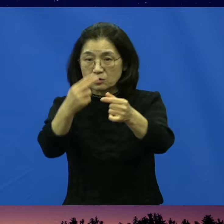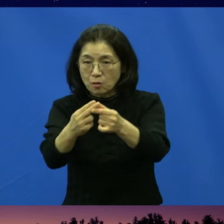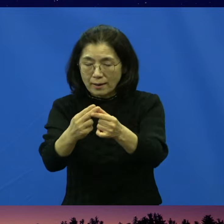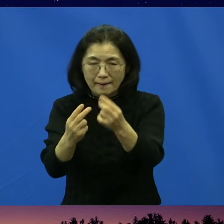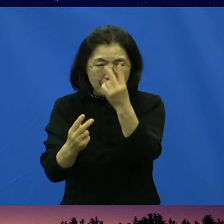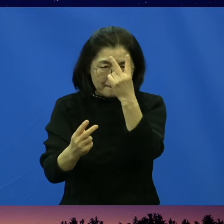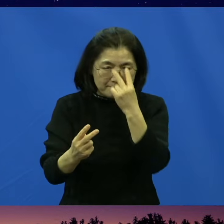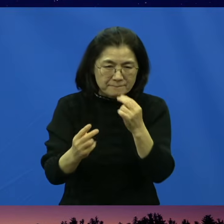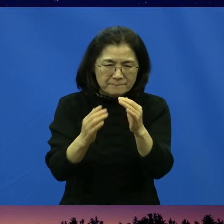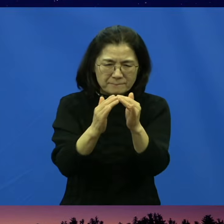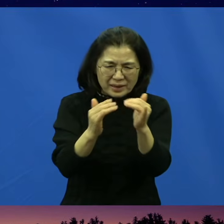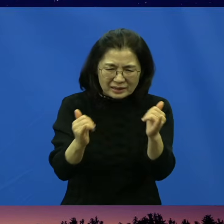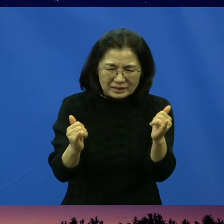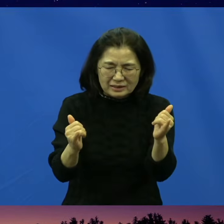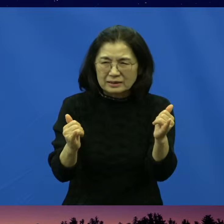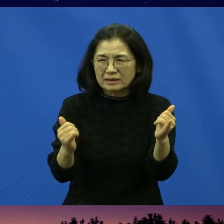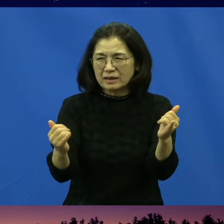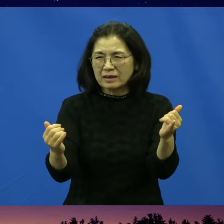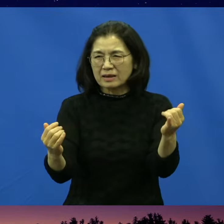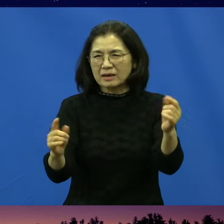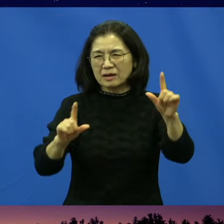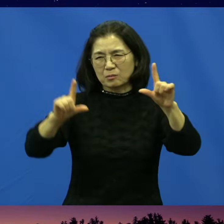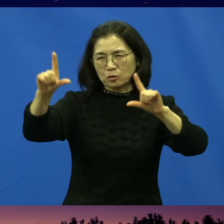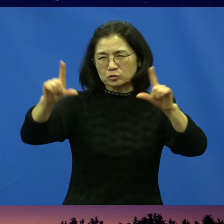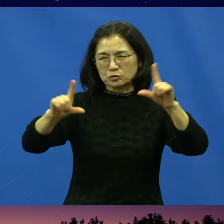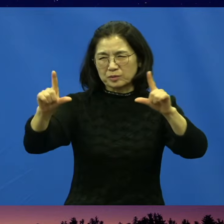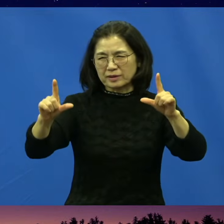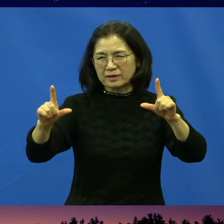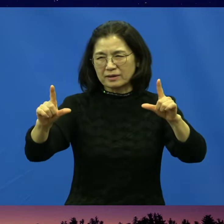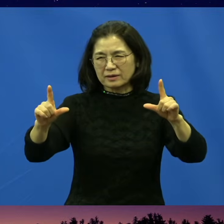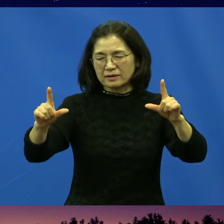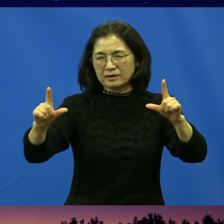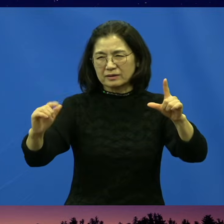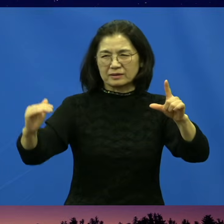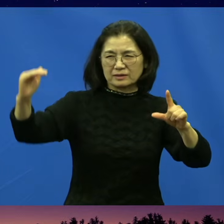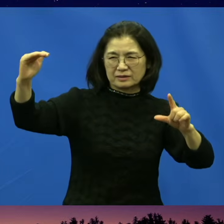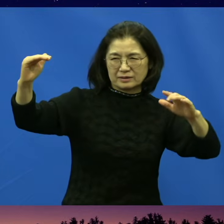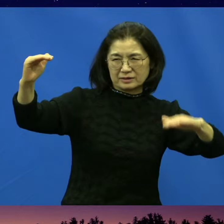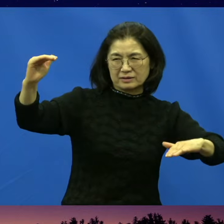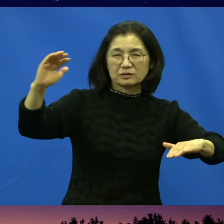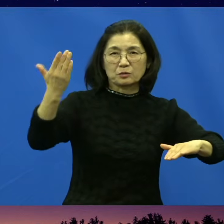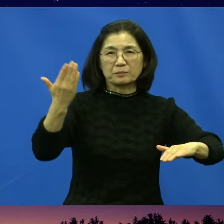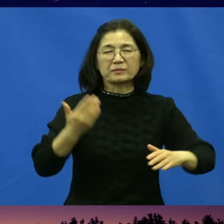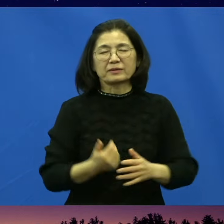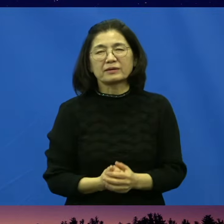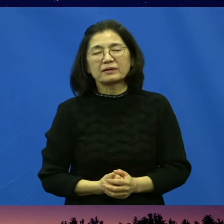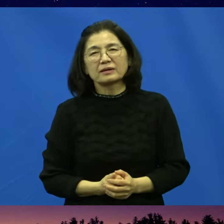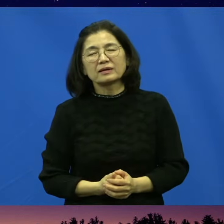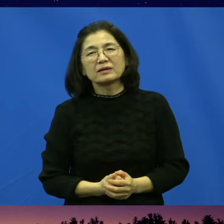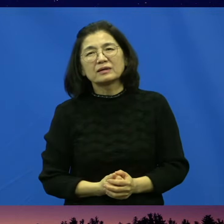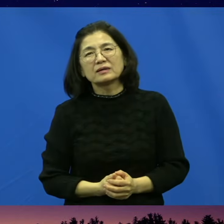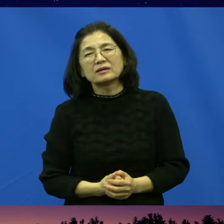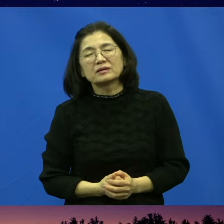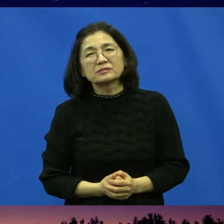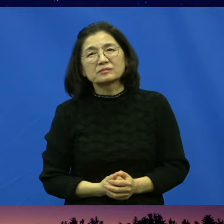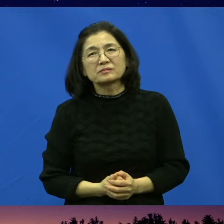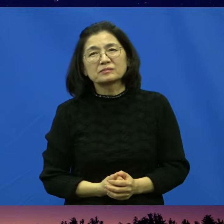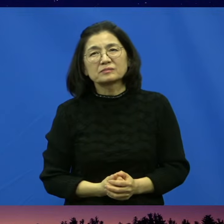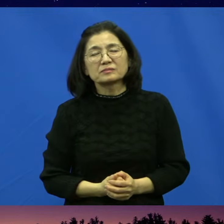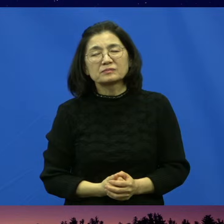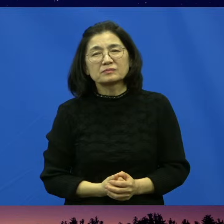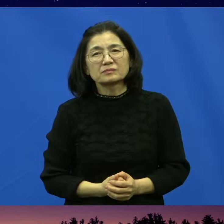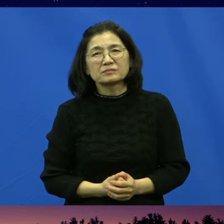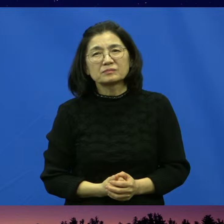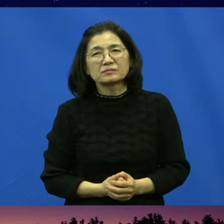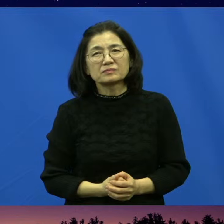바디메오는 그 대열에 생계의 끈을 겨우 간신히 대고 있을 뿐입니다. 그러나